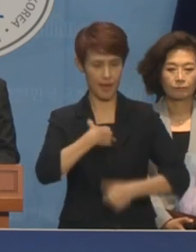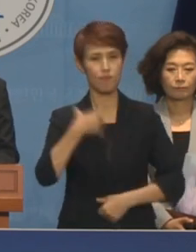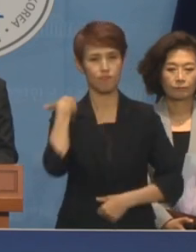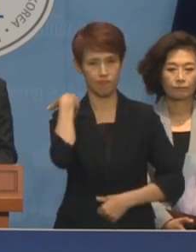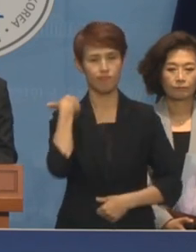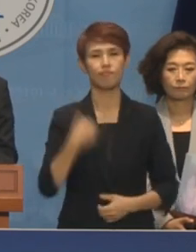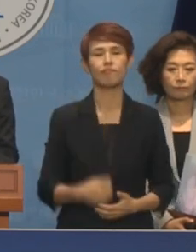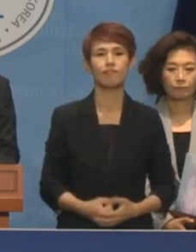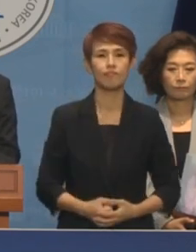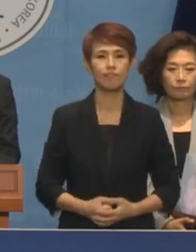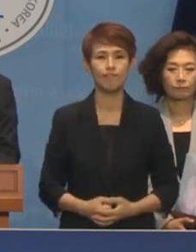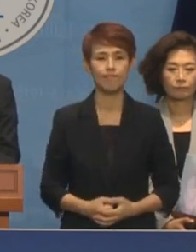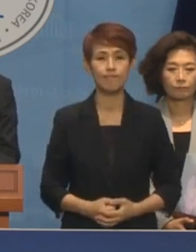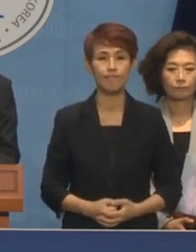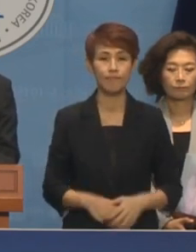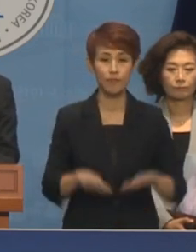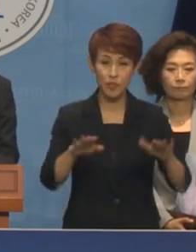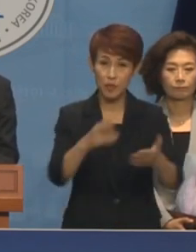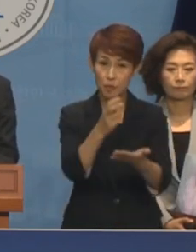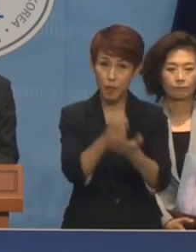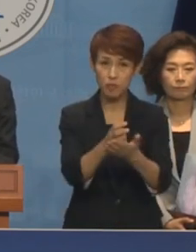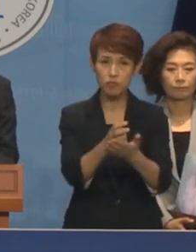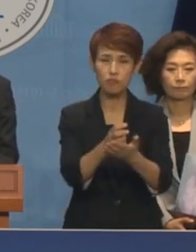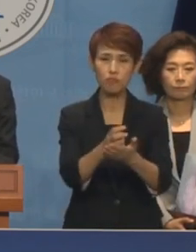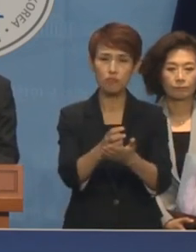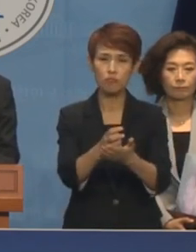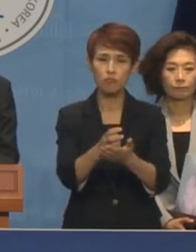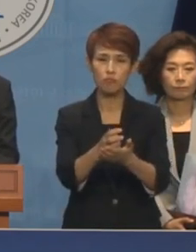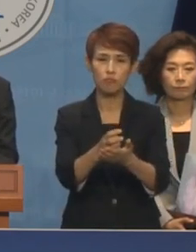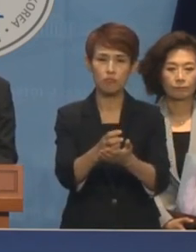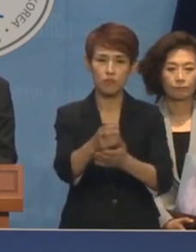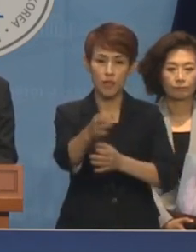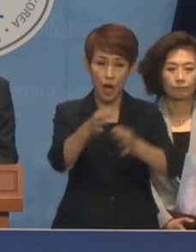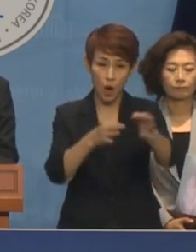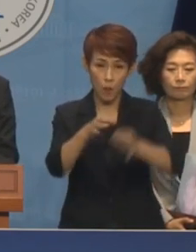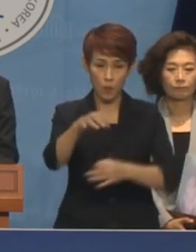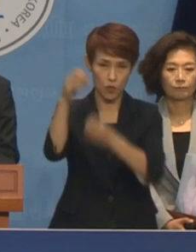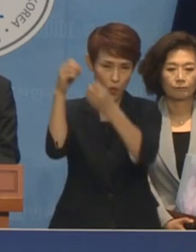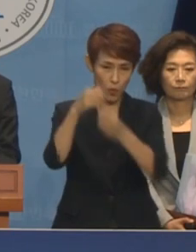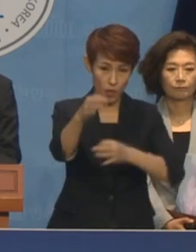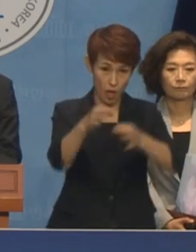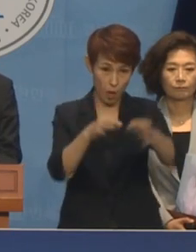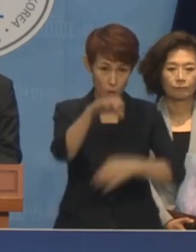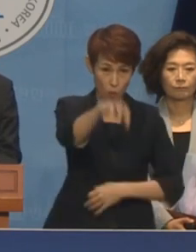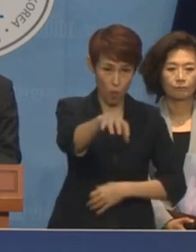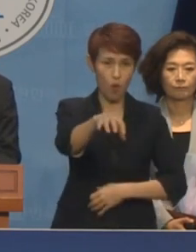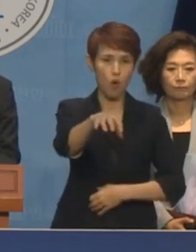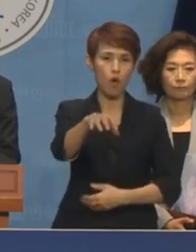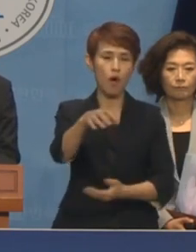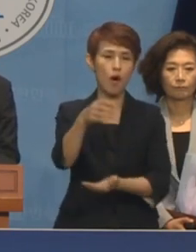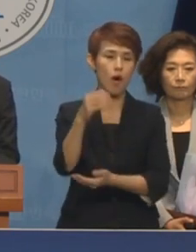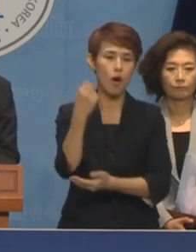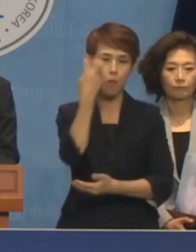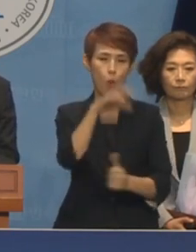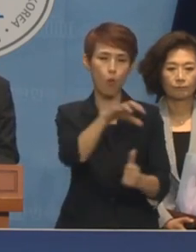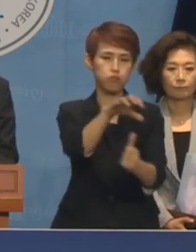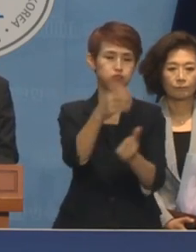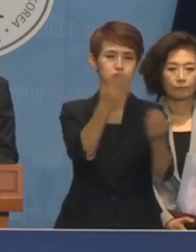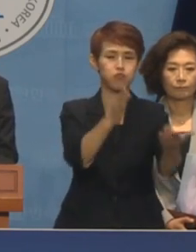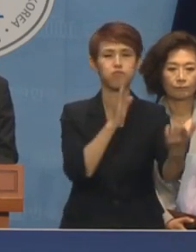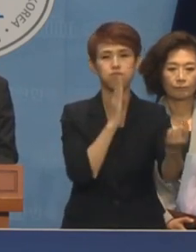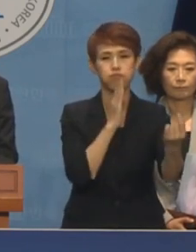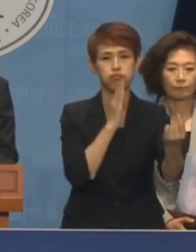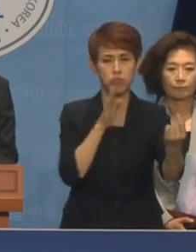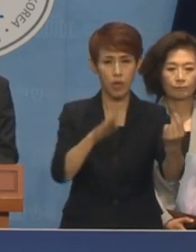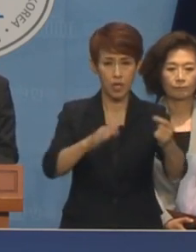이어받기로 했습니다. 현행법은 전통상업보존구역을 통해 전통시장이나 상점가를 보호하고 있지만